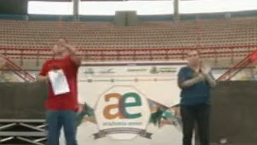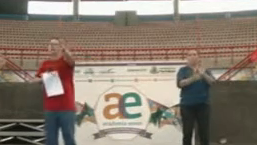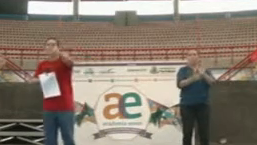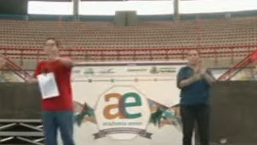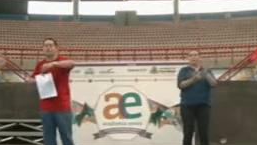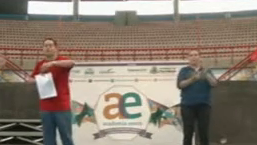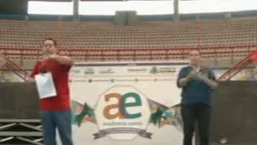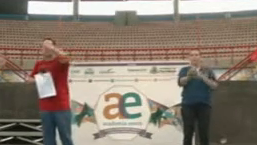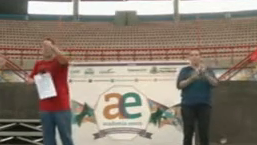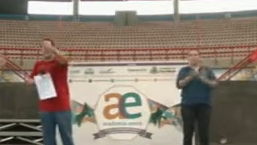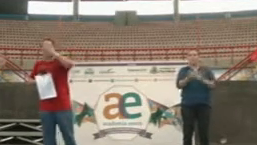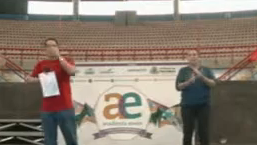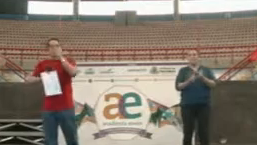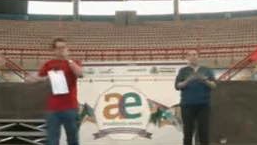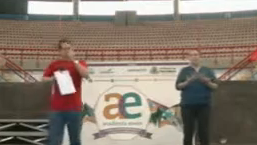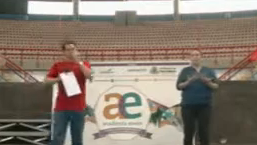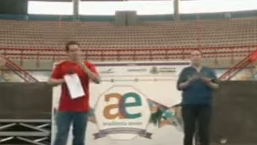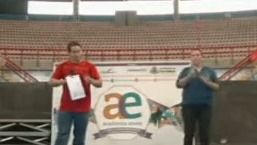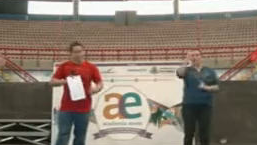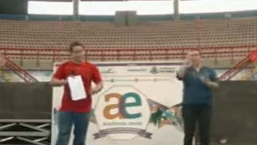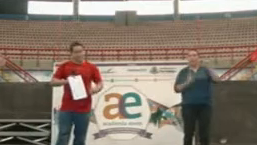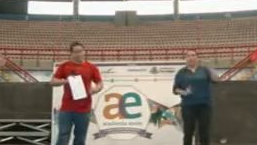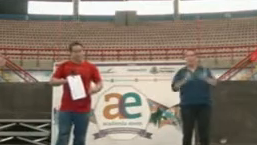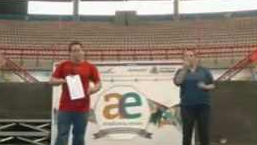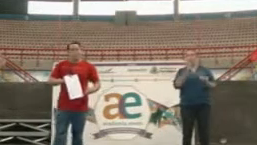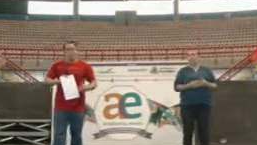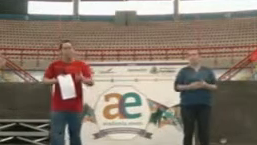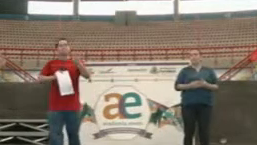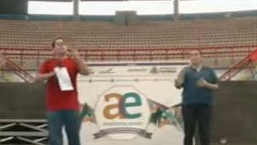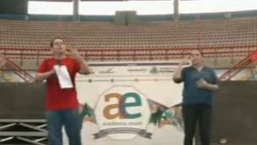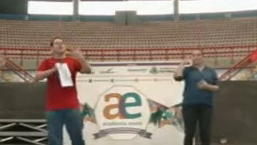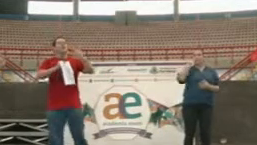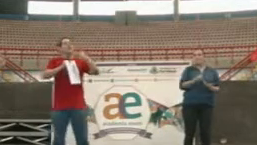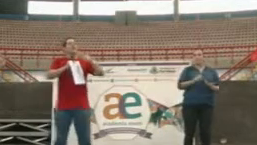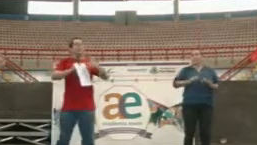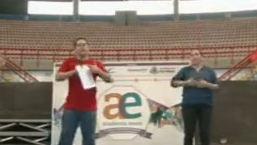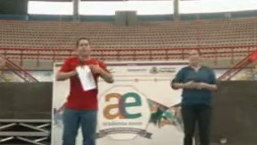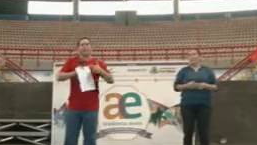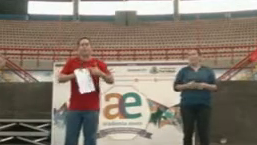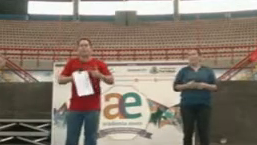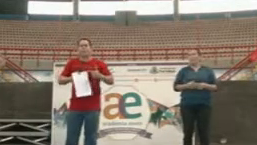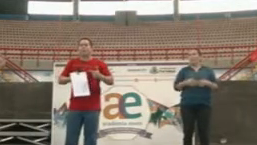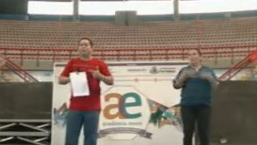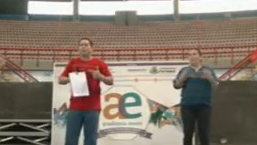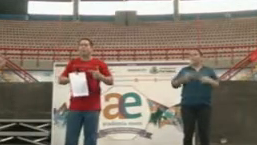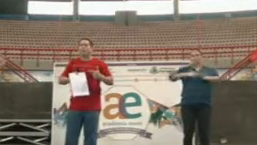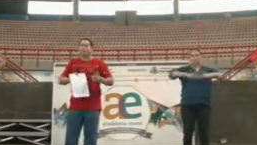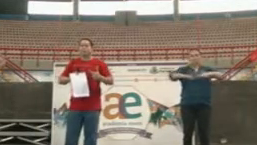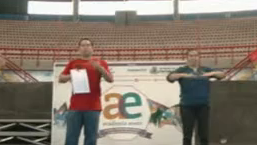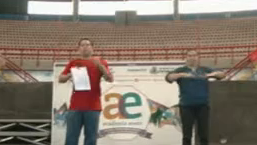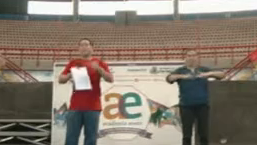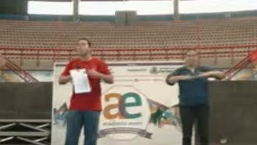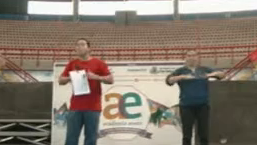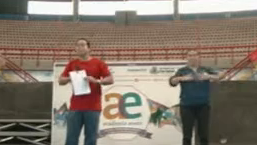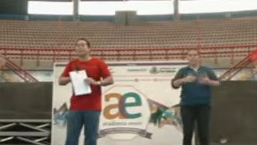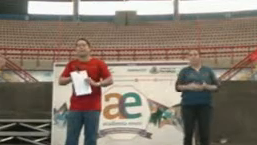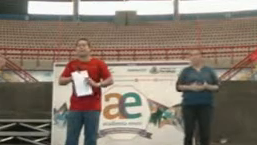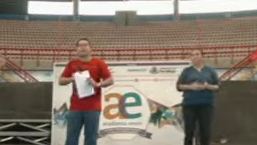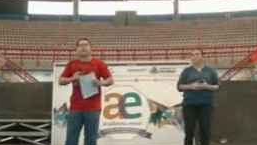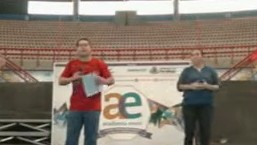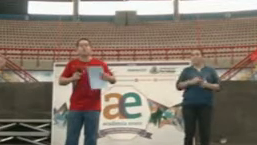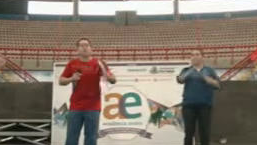quadro essas mudanças, com gestos, tá certo? Beleza? Então a gente vai ter ideia de movimento. Eles